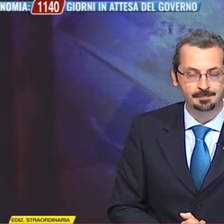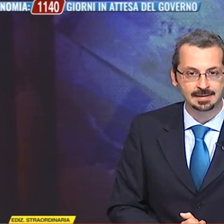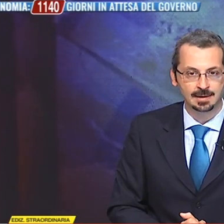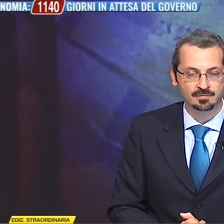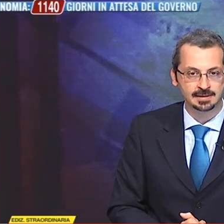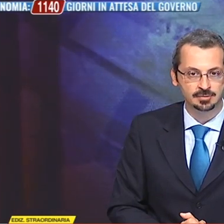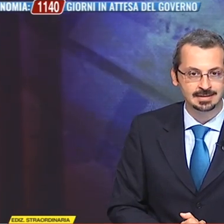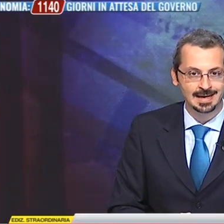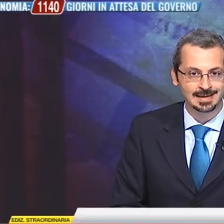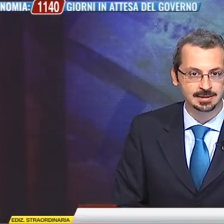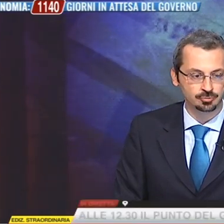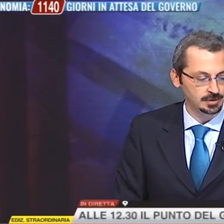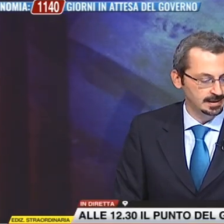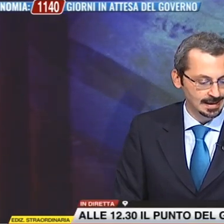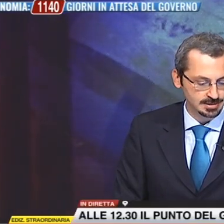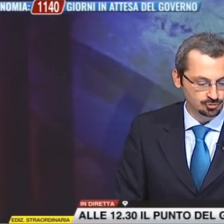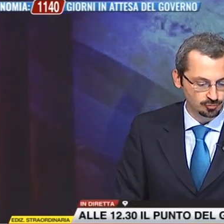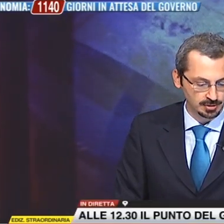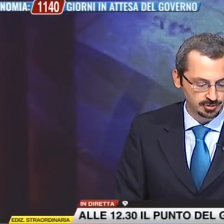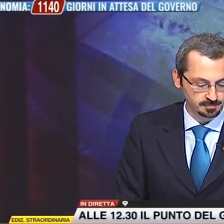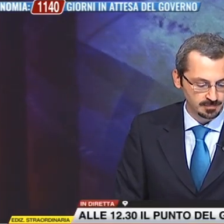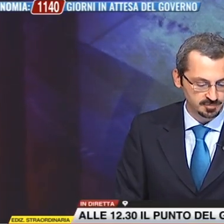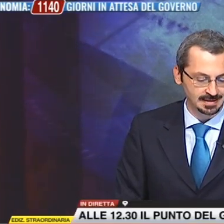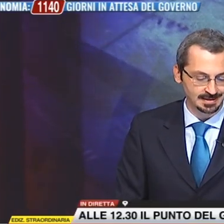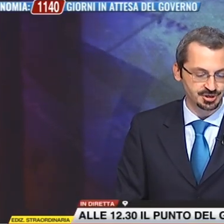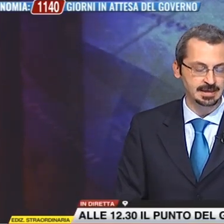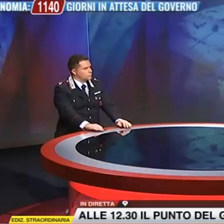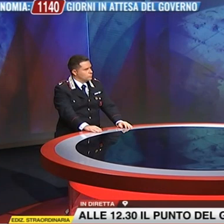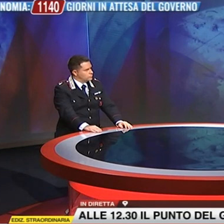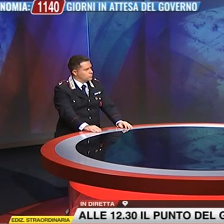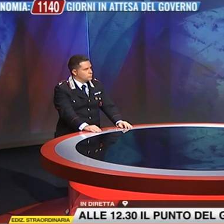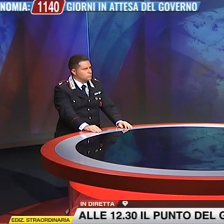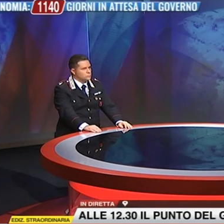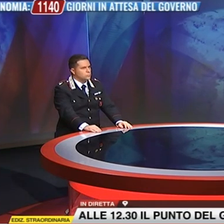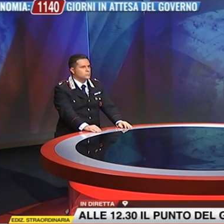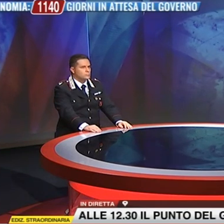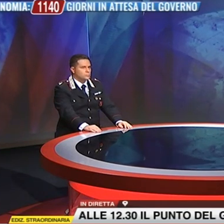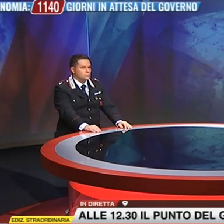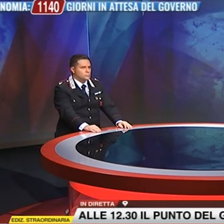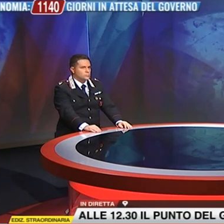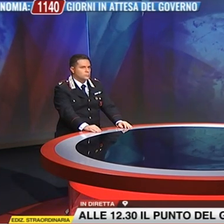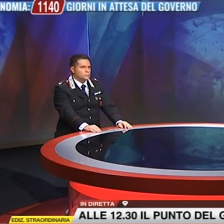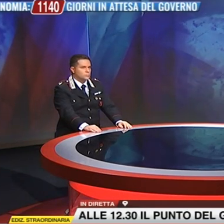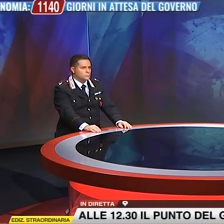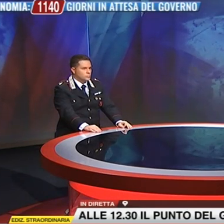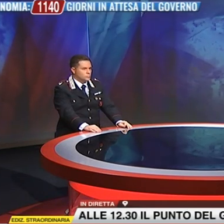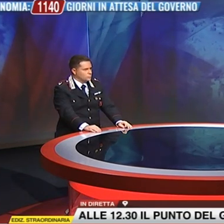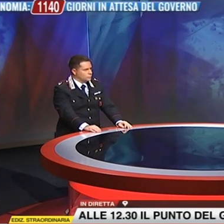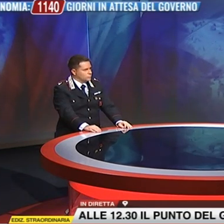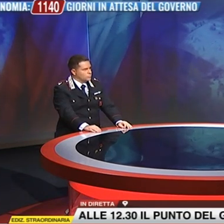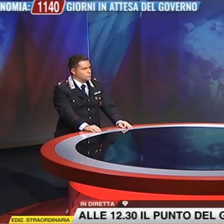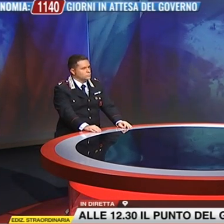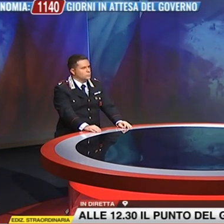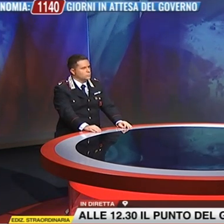punto stampa del governatore Zaia. Saluto e ringrazio subito il nostro primo ospite che ci accompagnerà proprio fino alla diretta